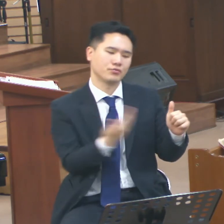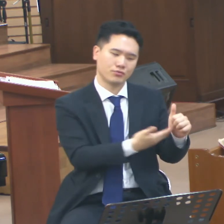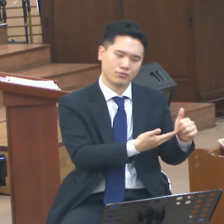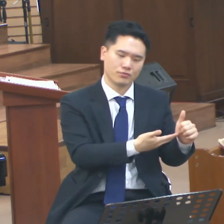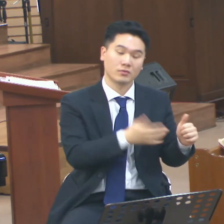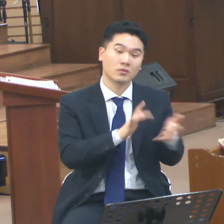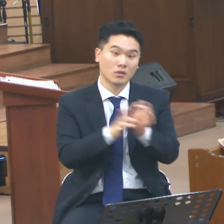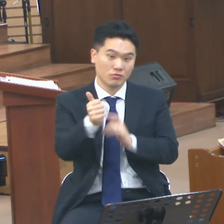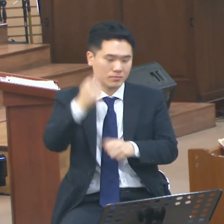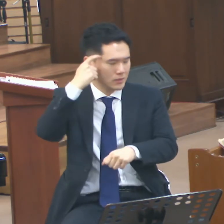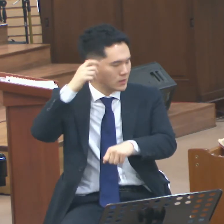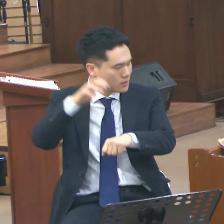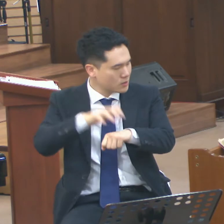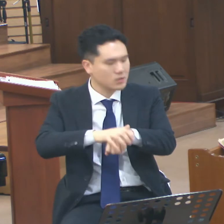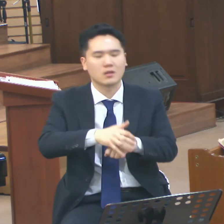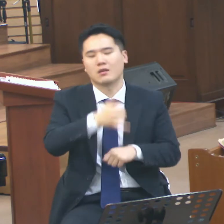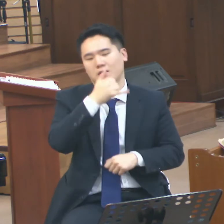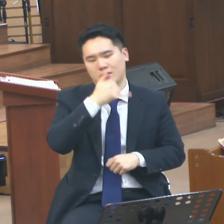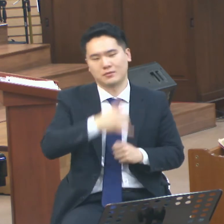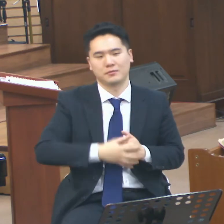있었다 하는 것이죠.